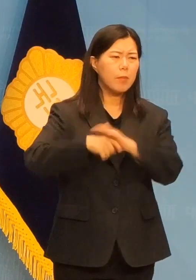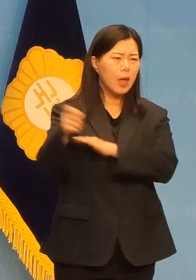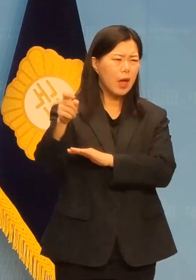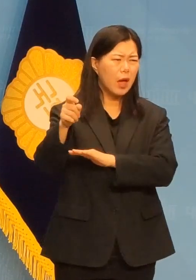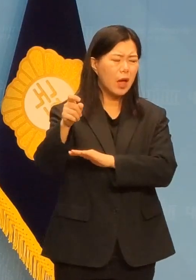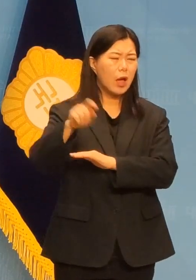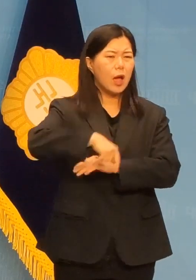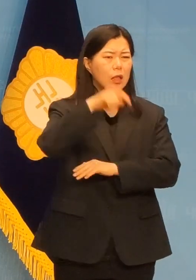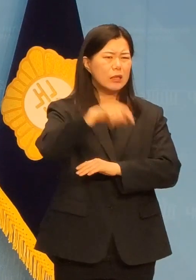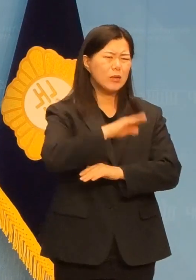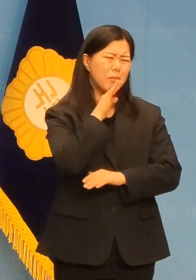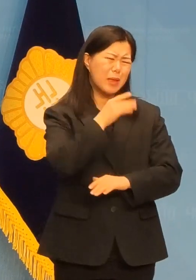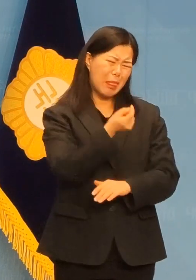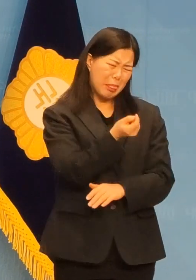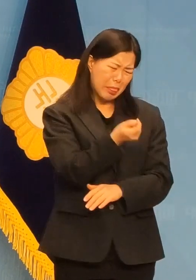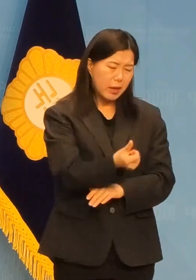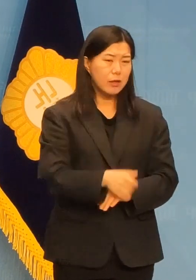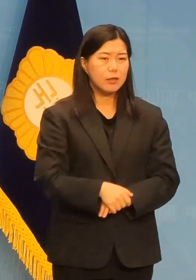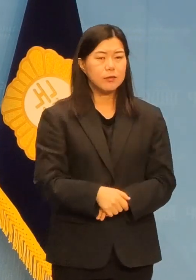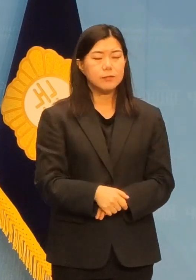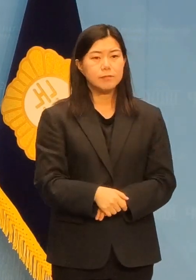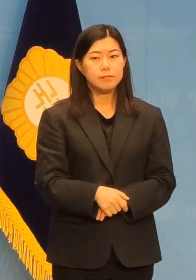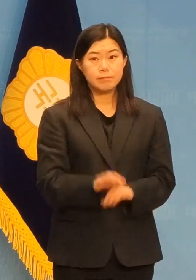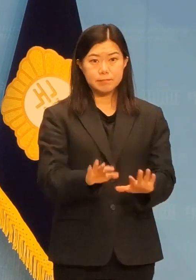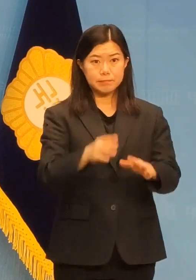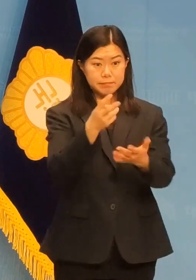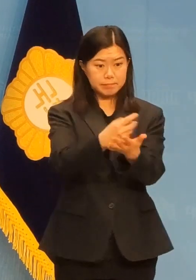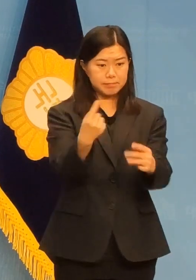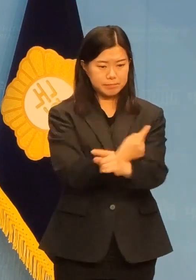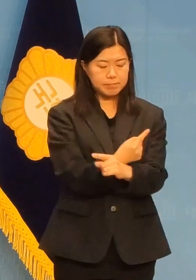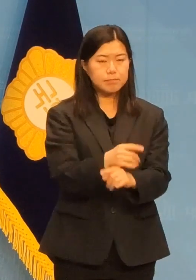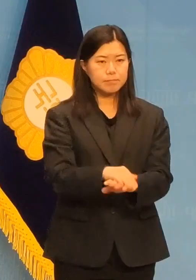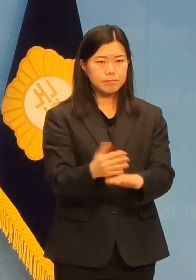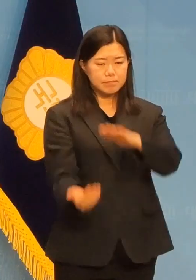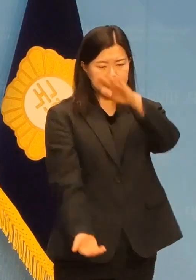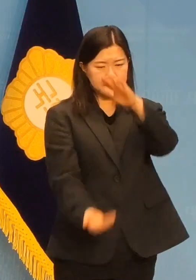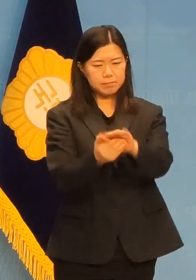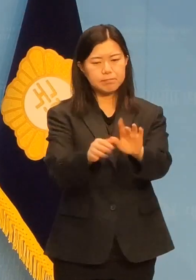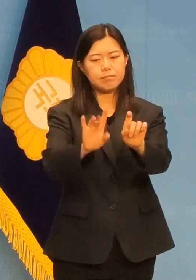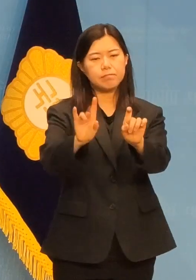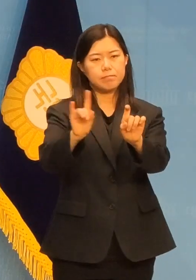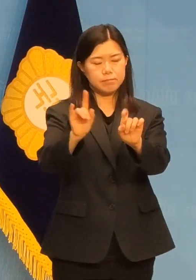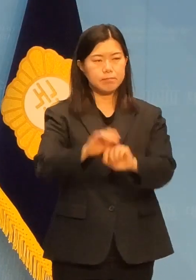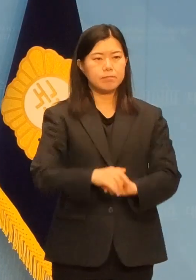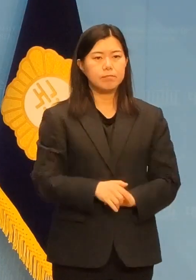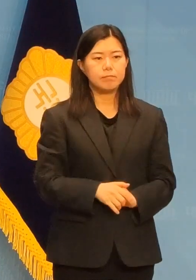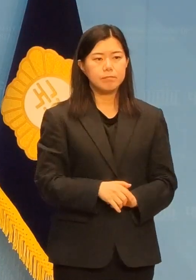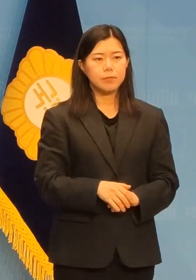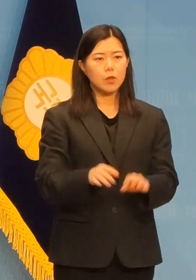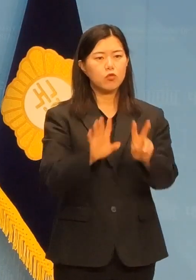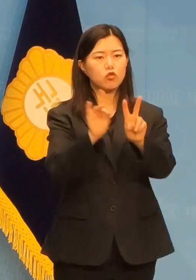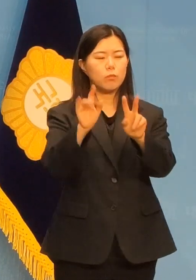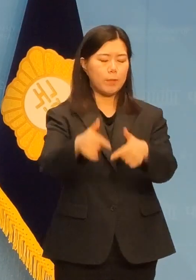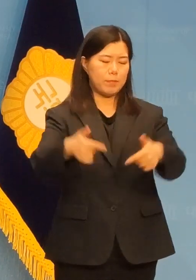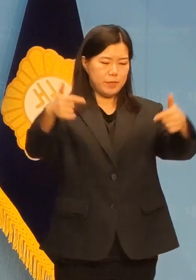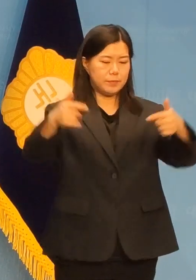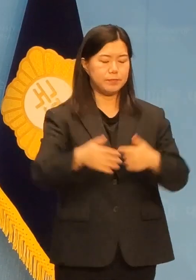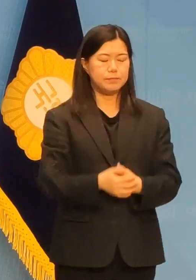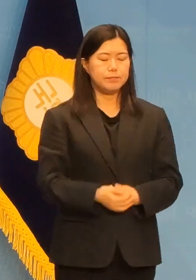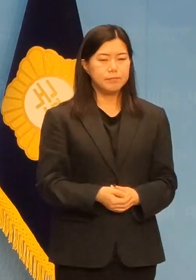극히 미미한 수준의 배상이었습니다. 이번 개정안은 최대 10배의 배상으로 2배